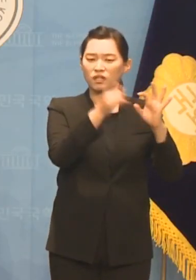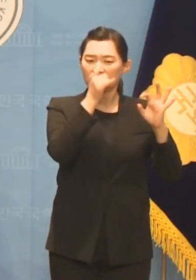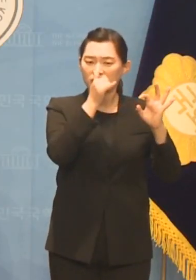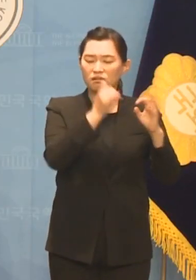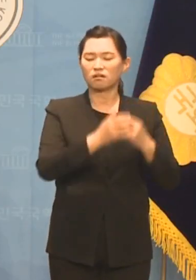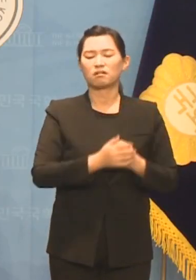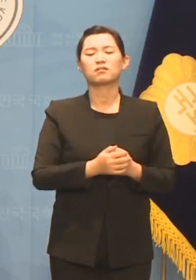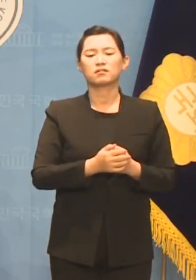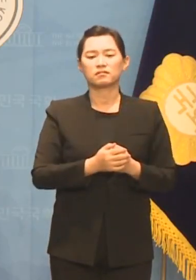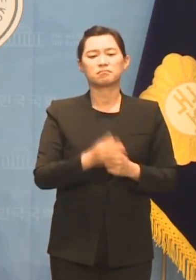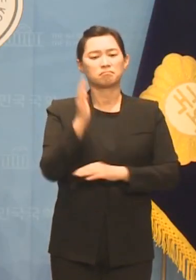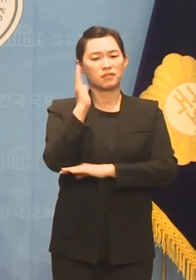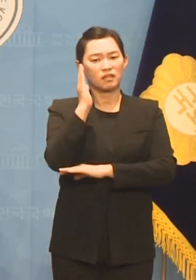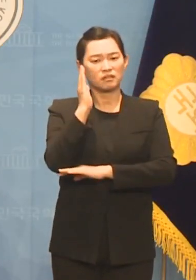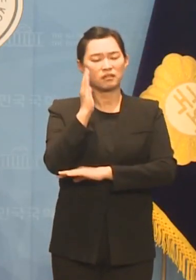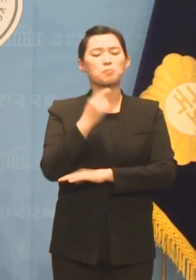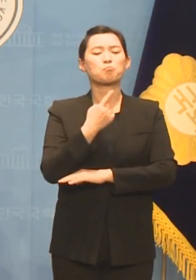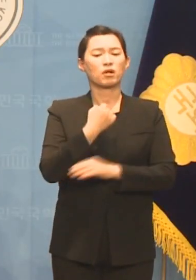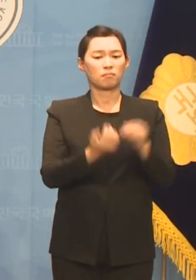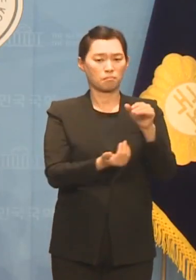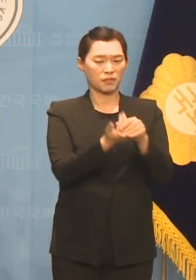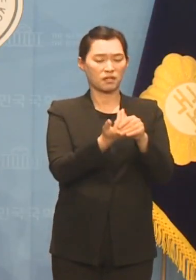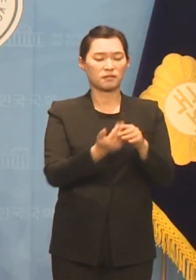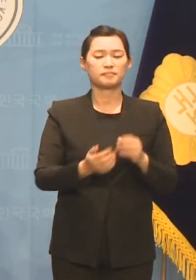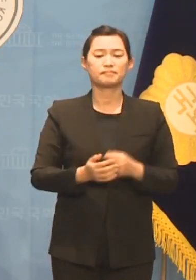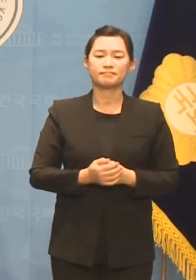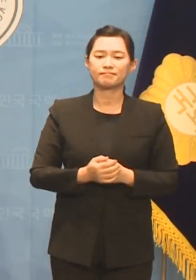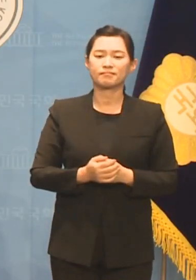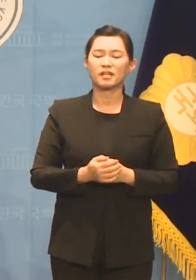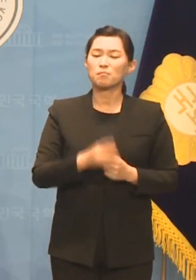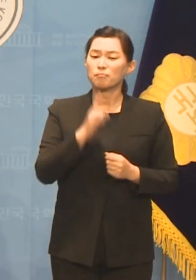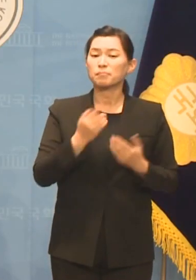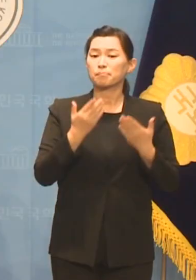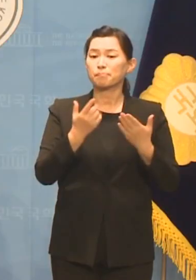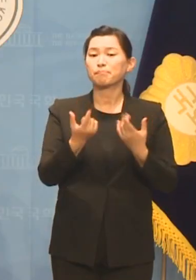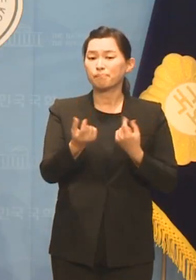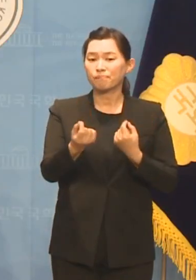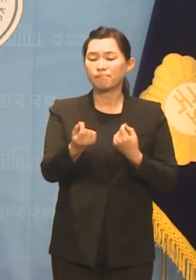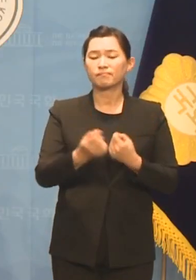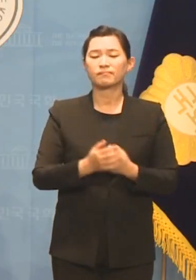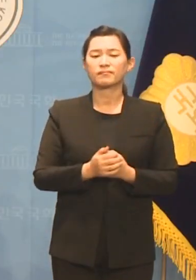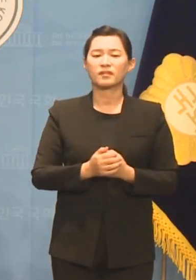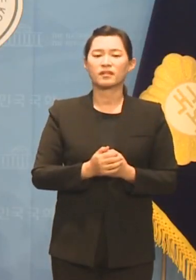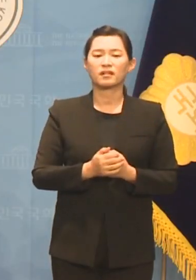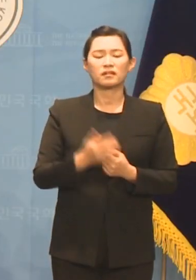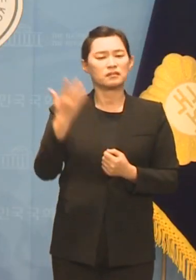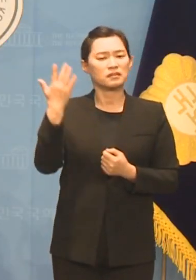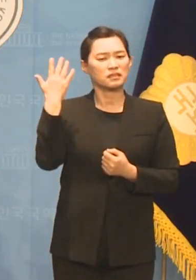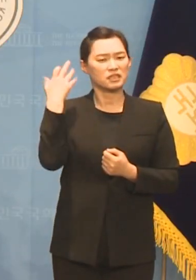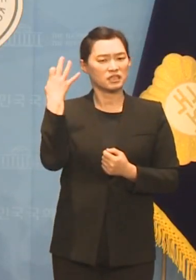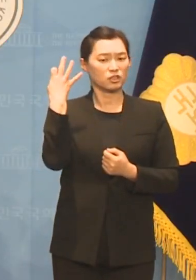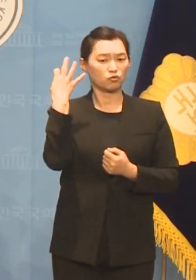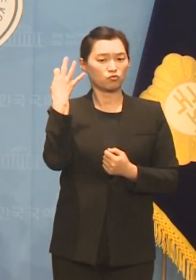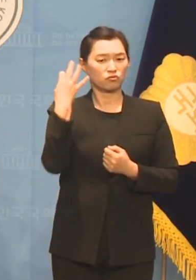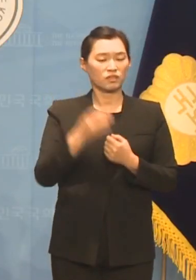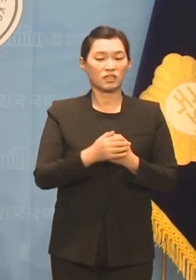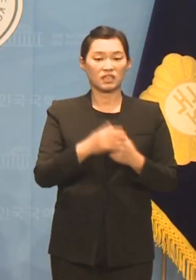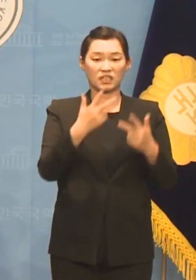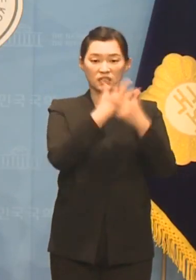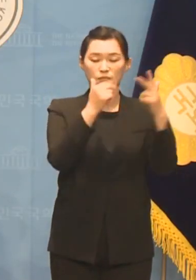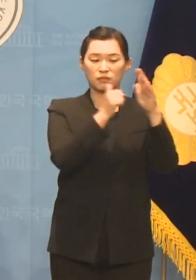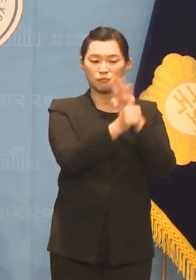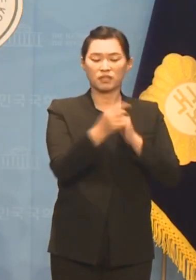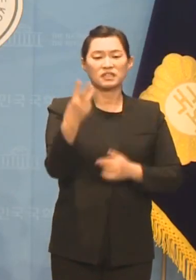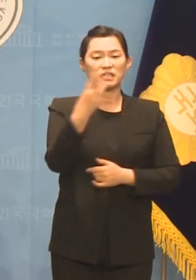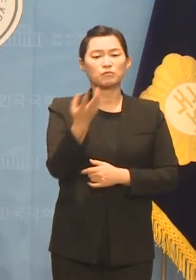있다고 이야기했던 사건입니다. 말씀드렸던 것처럼 지지난주에 이재명 대표가